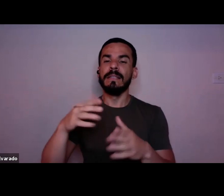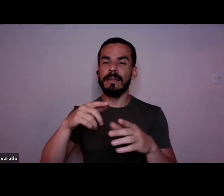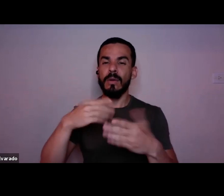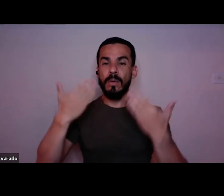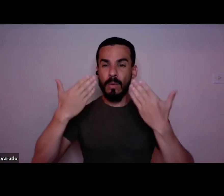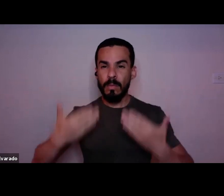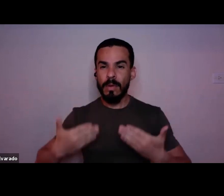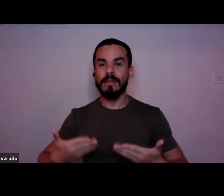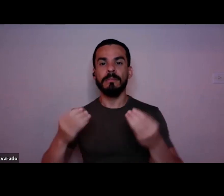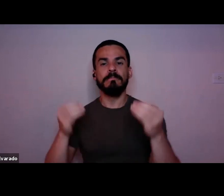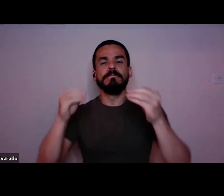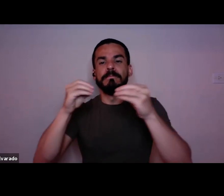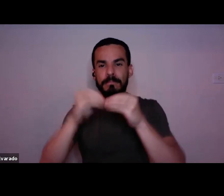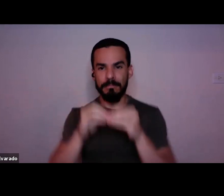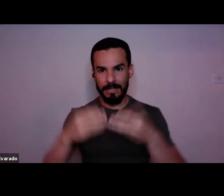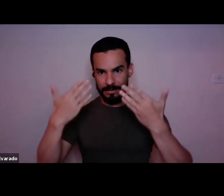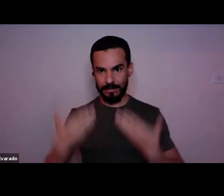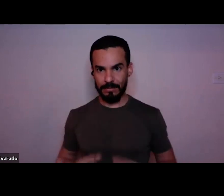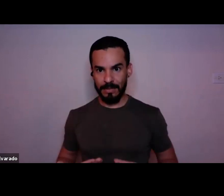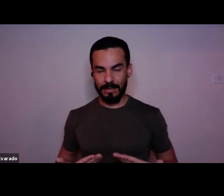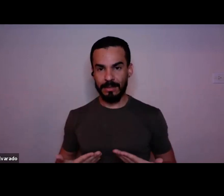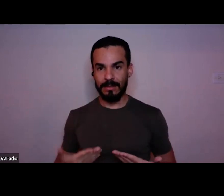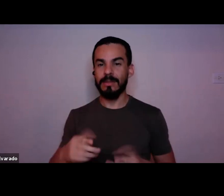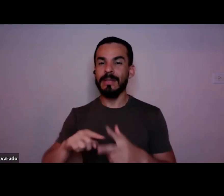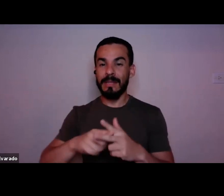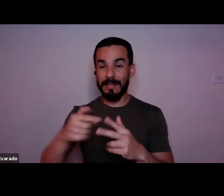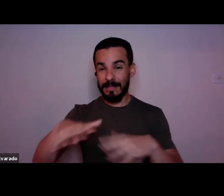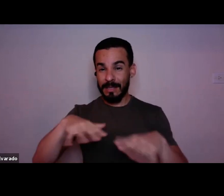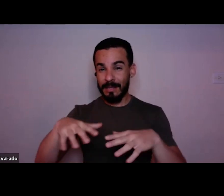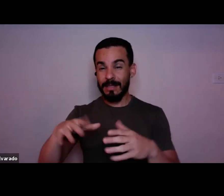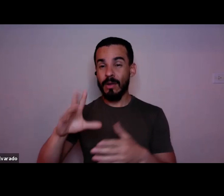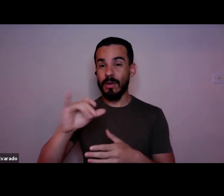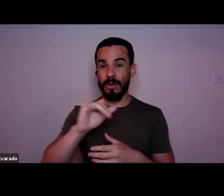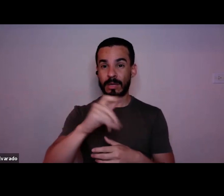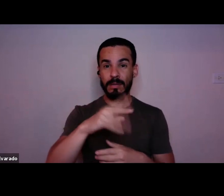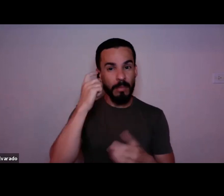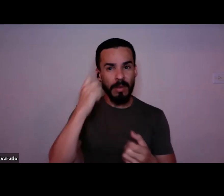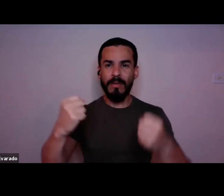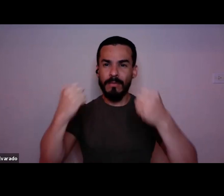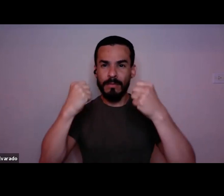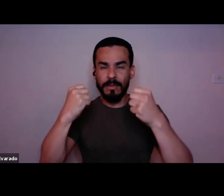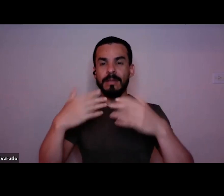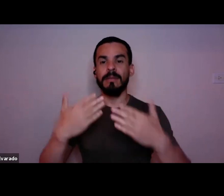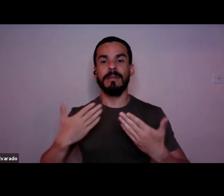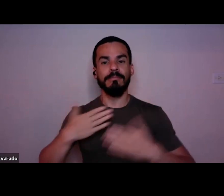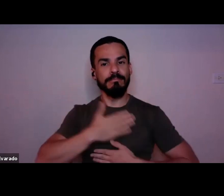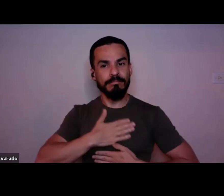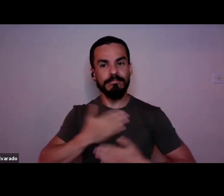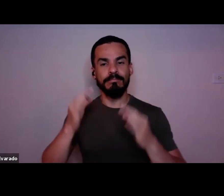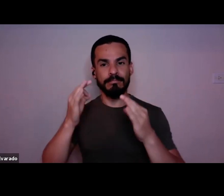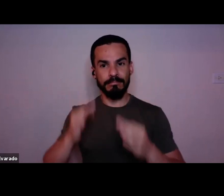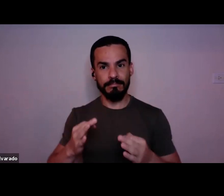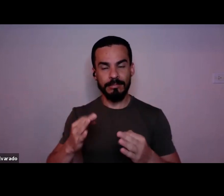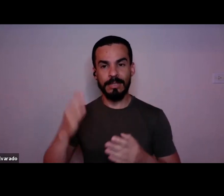más humanos una iniciativa del colipro orientada al fortalecimiento del bienestar la Salud